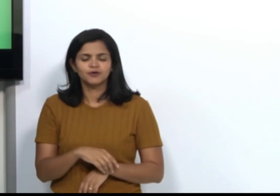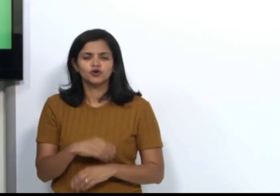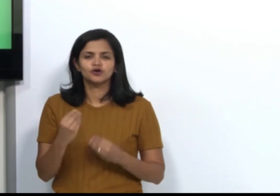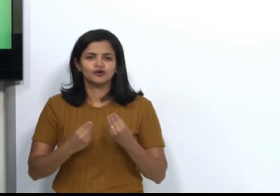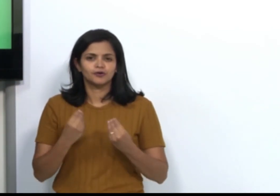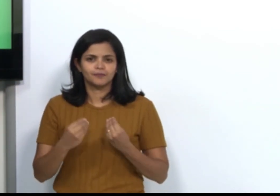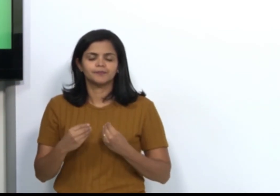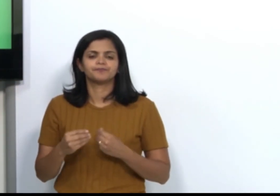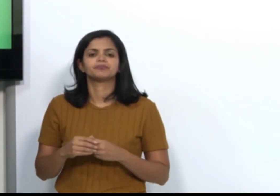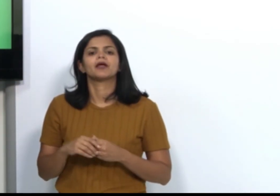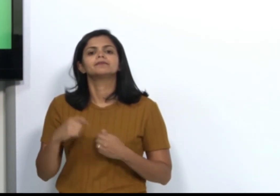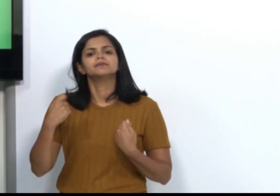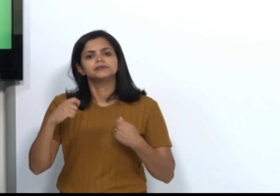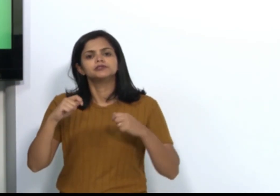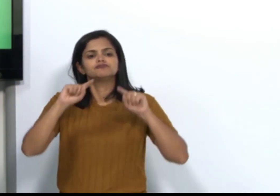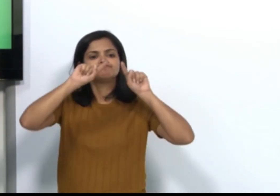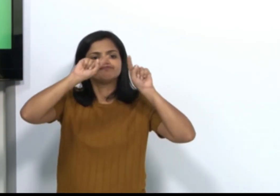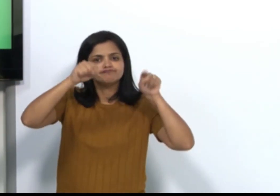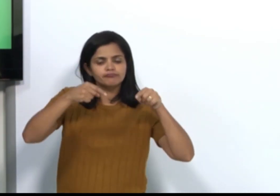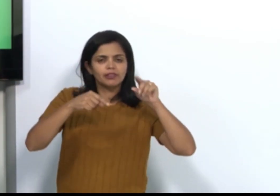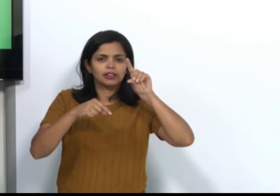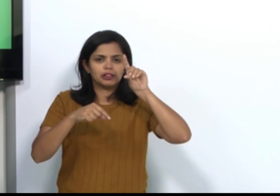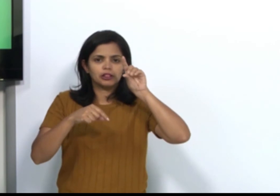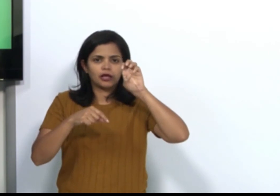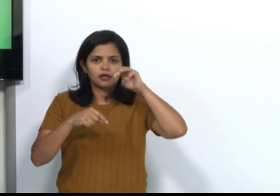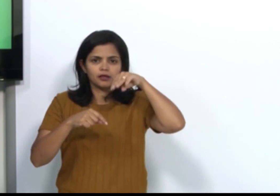Lá, como eu faço a transcrição?